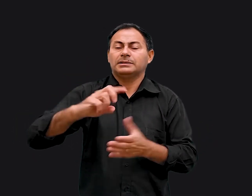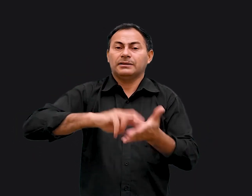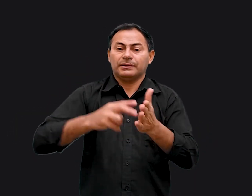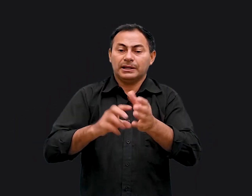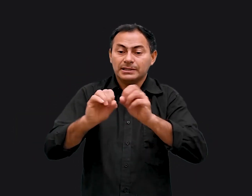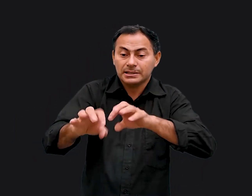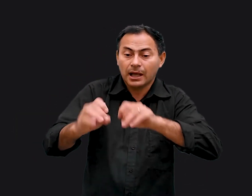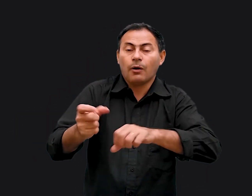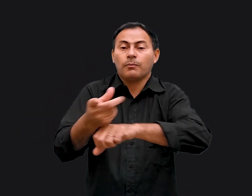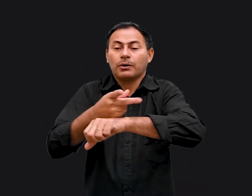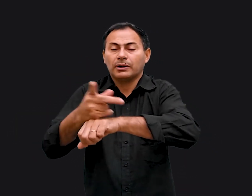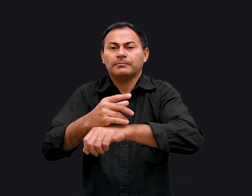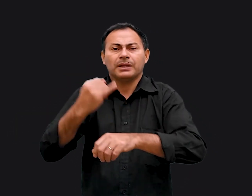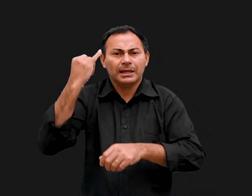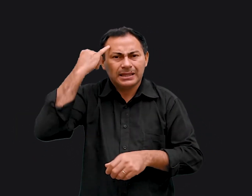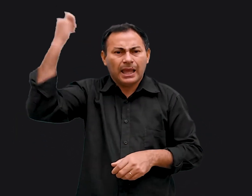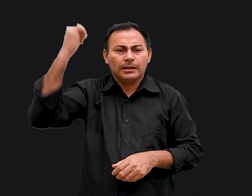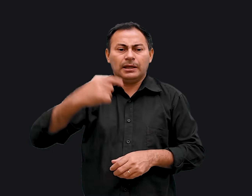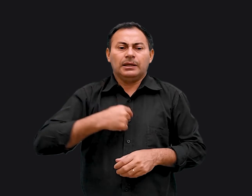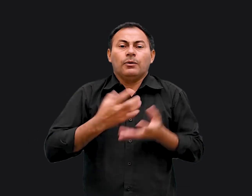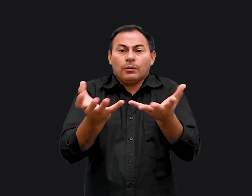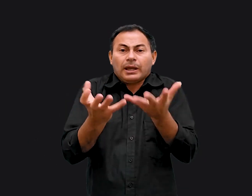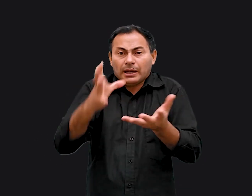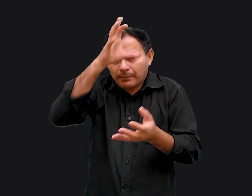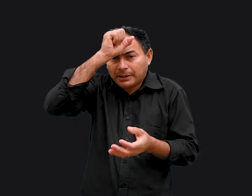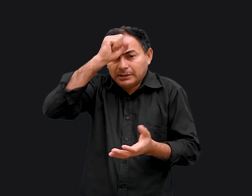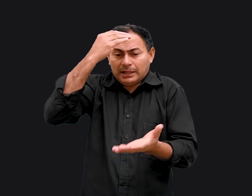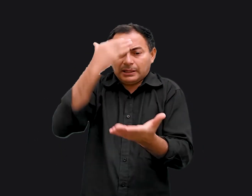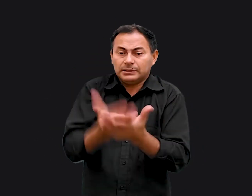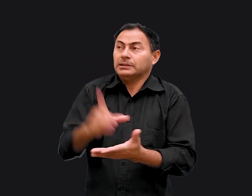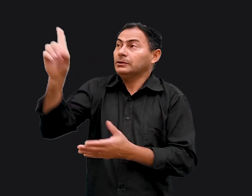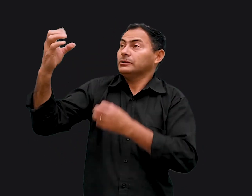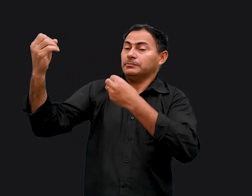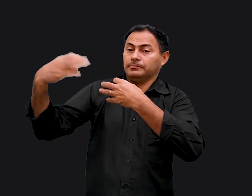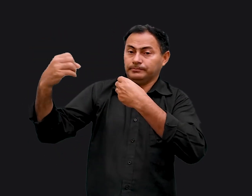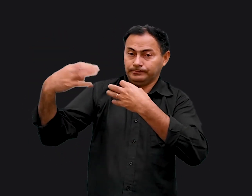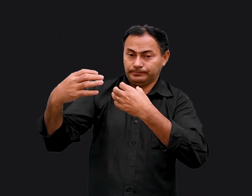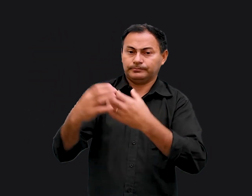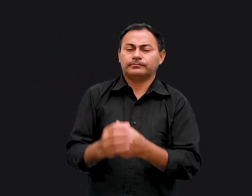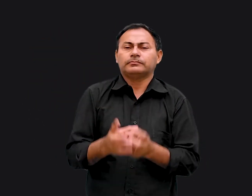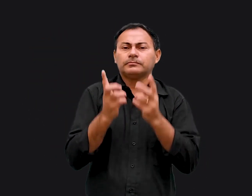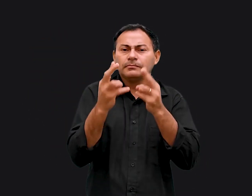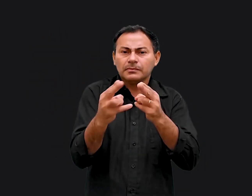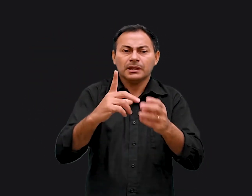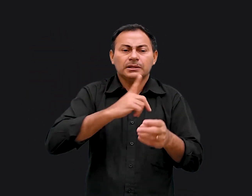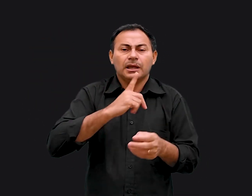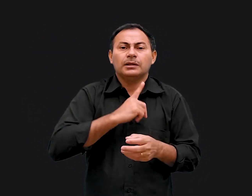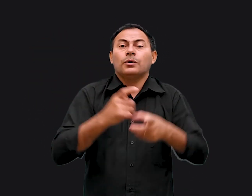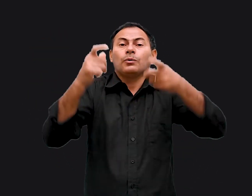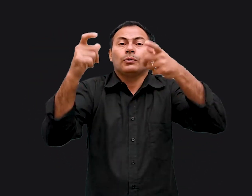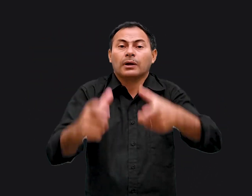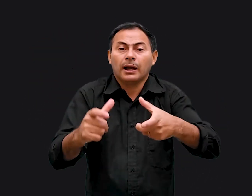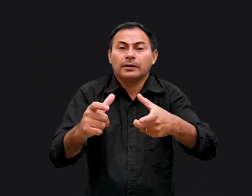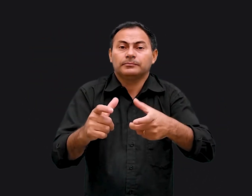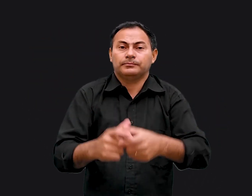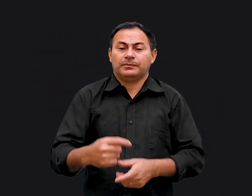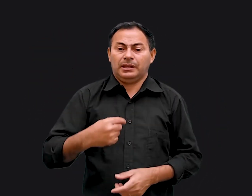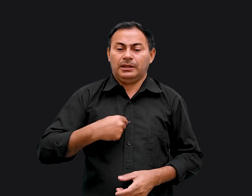procurar. Passa a ideia de, eu quero aprender e creio que Deus vai me ensinar. É como se existisse um lugar em que eu